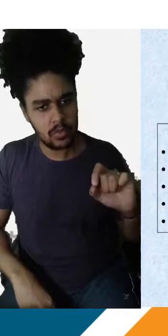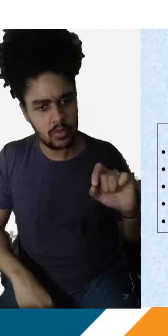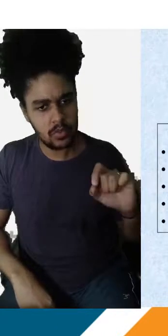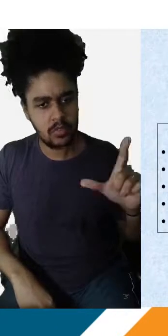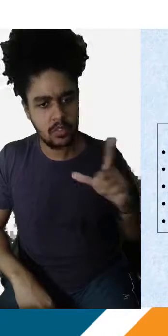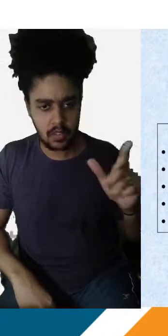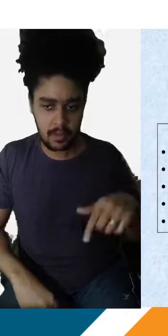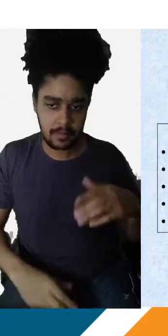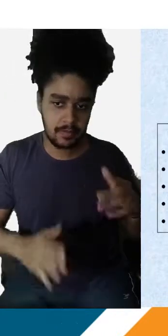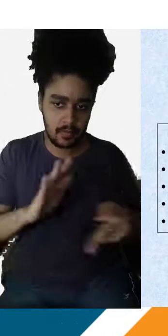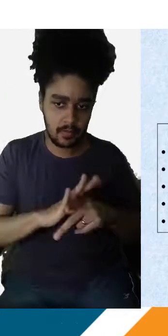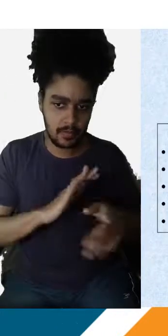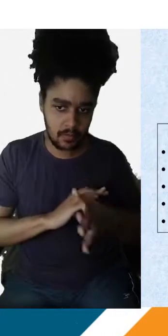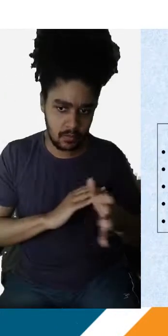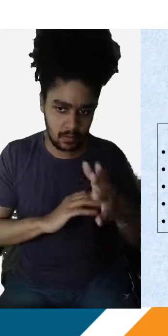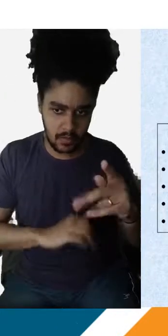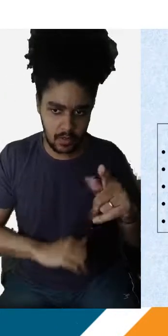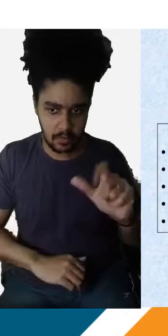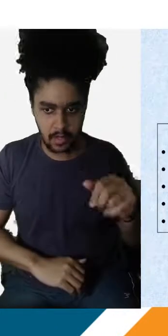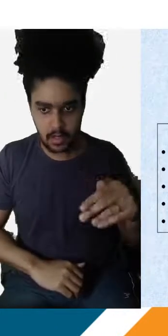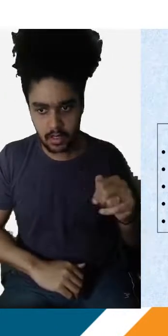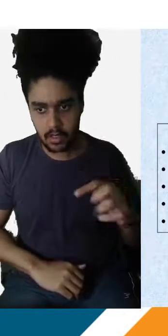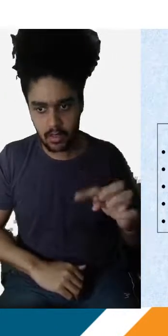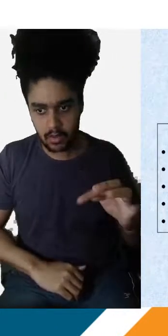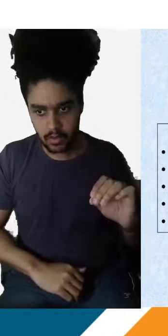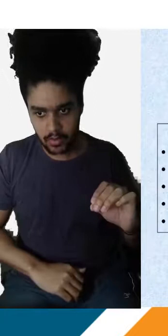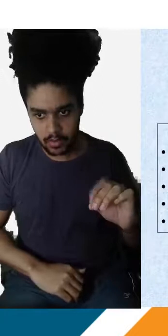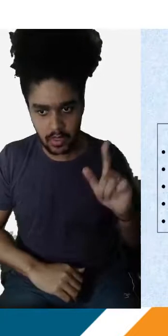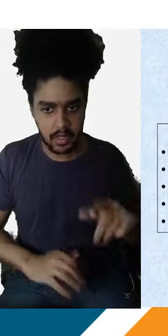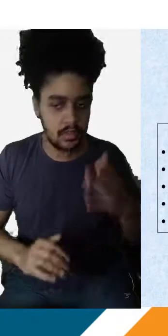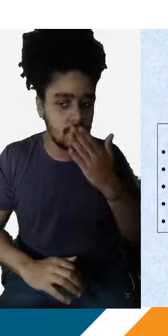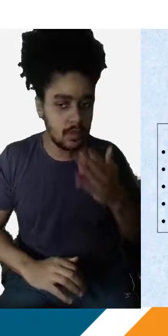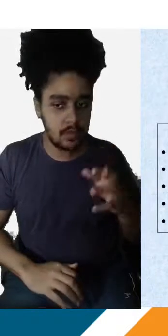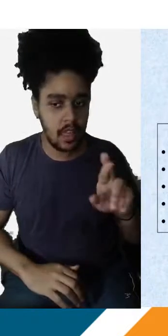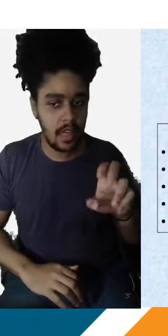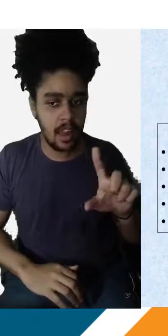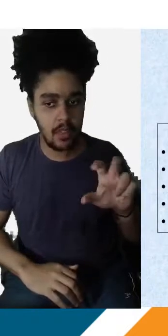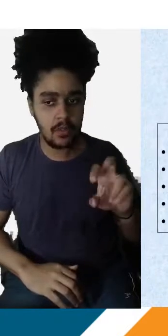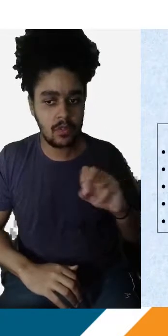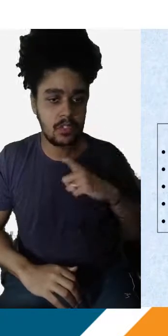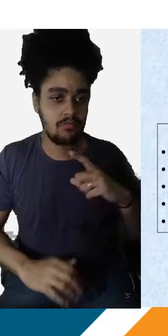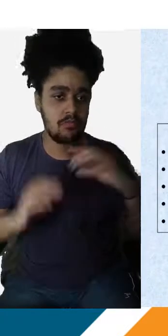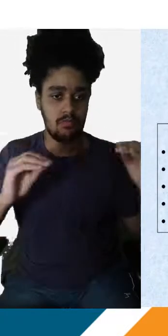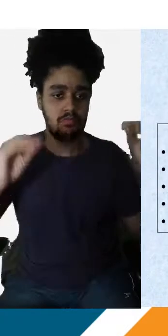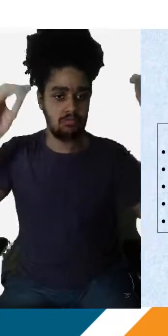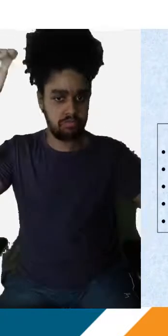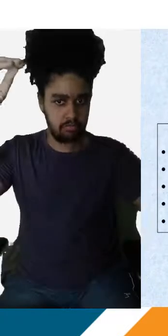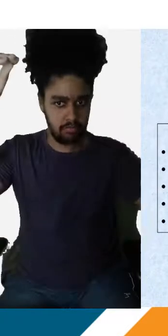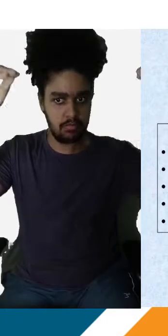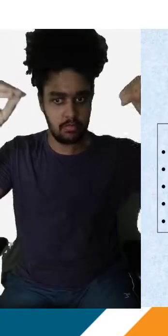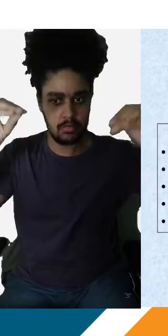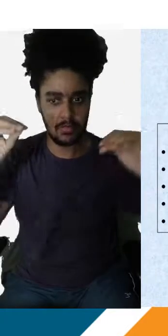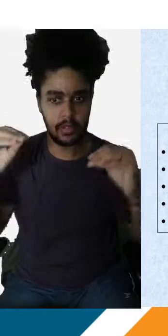planaltos. Planaltos são forma de relevo, lembrando, planaltos são forma de relevos que têm superfície elevada.